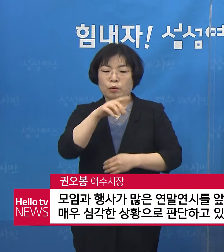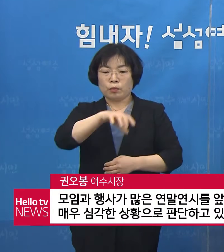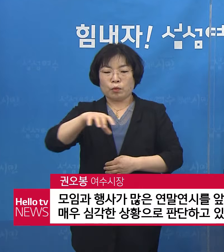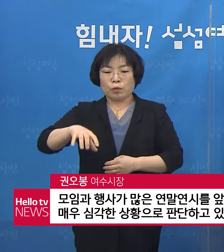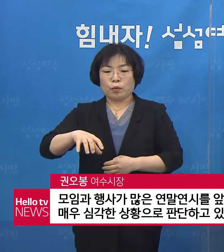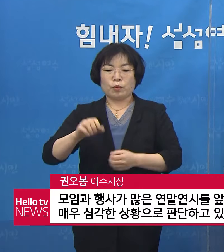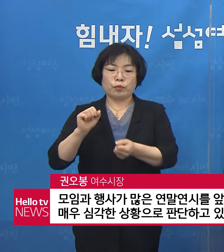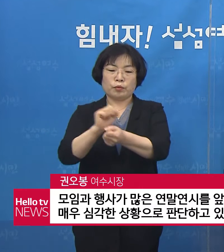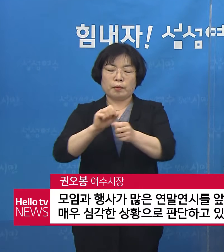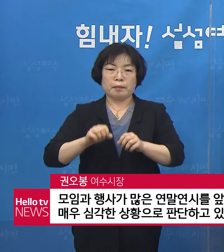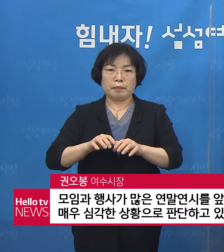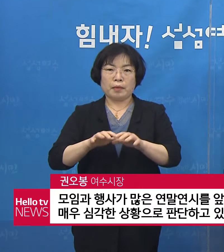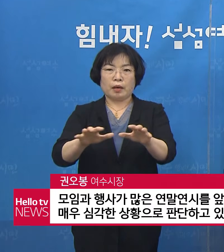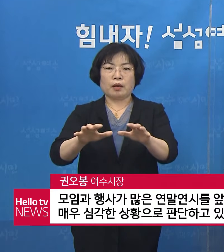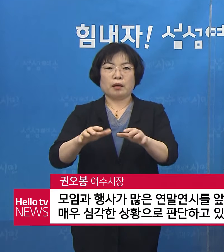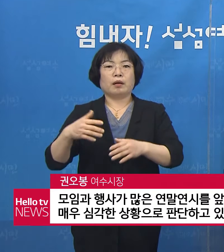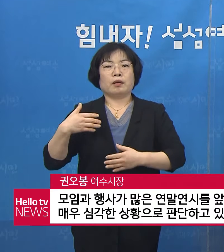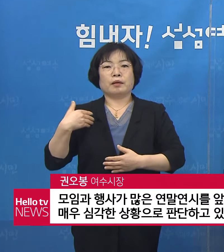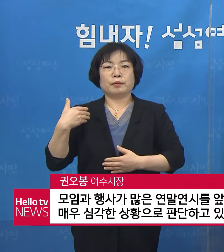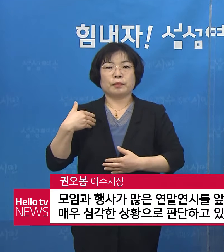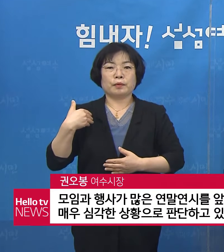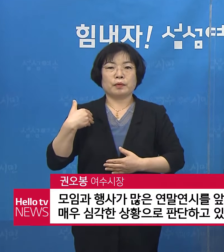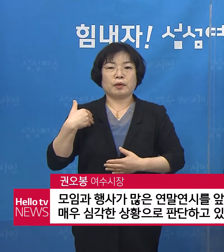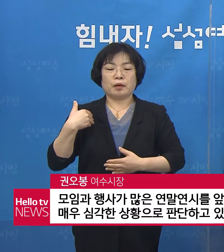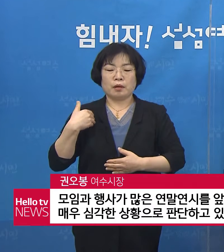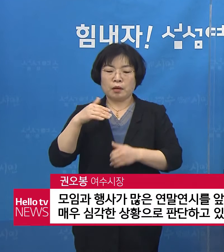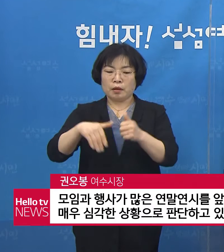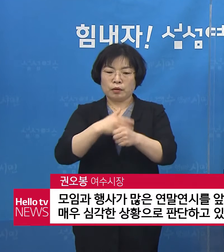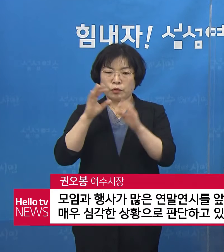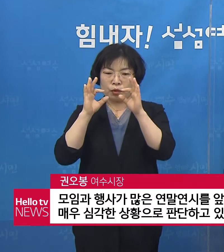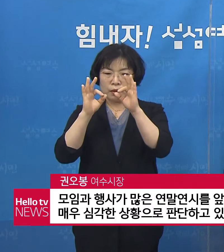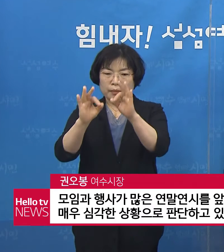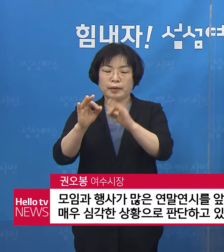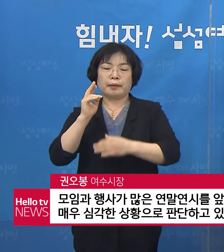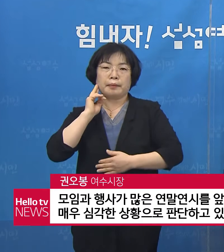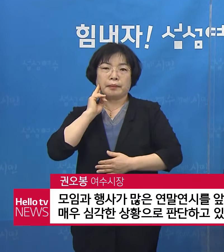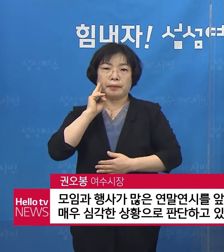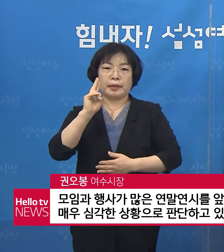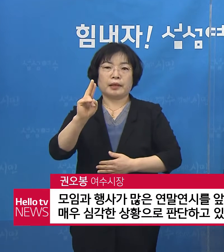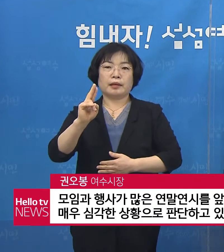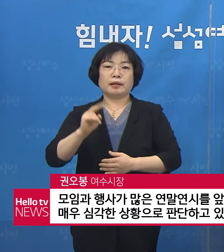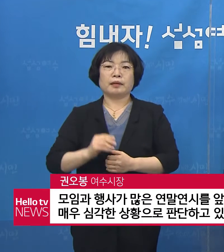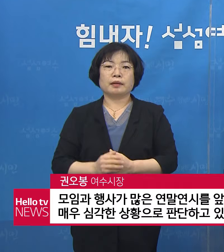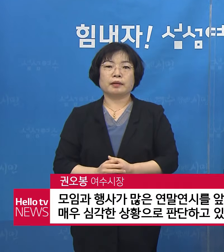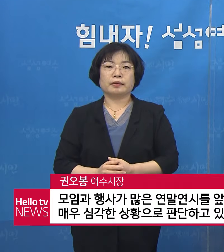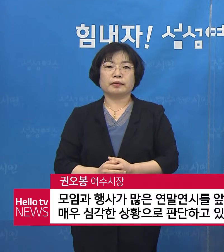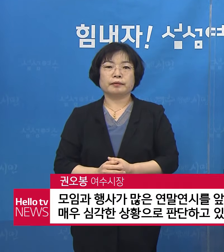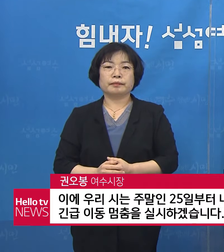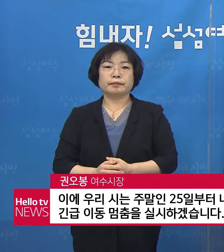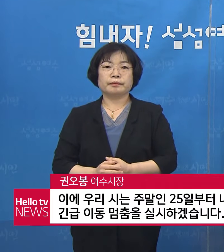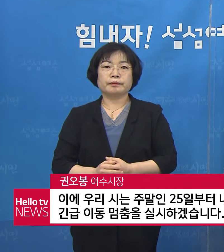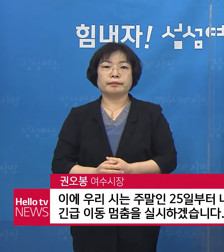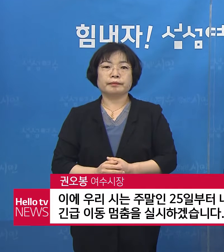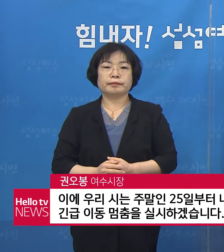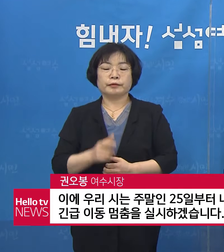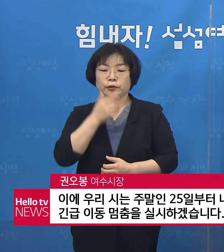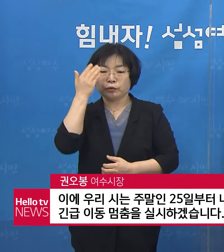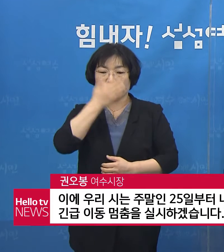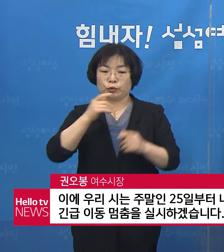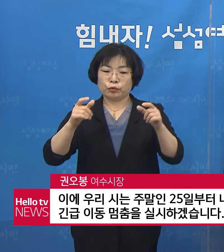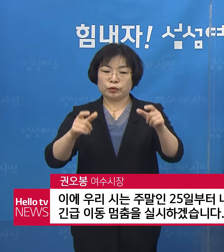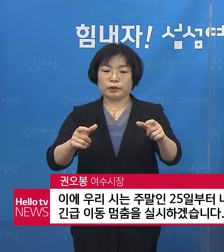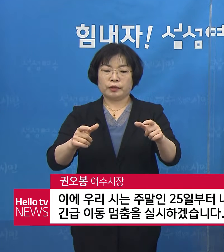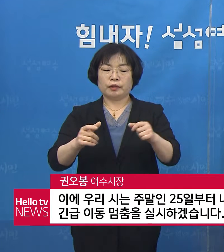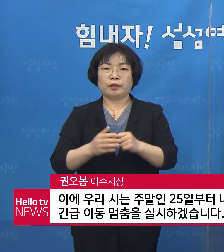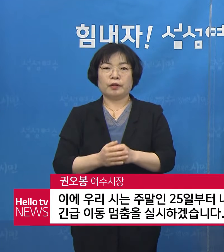대기 모집단 감염이 발생할 수 있는 매우 심각한 상황으로 판단하고 있습니다 이에